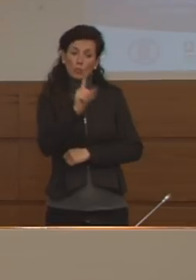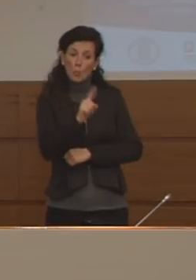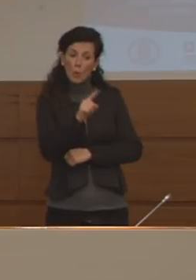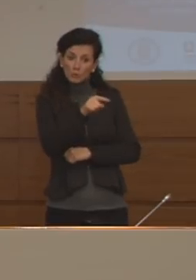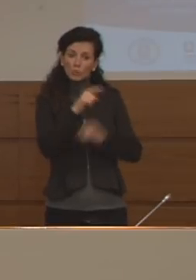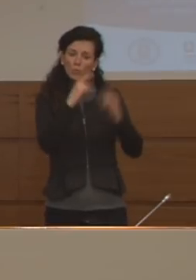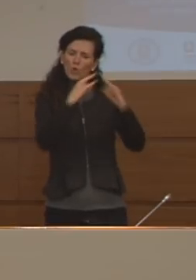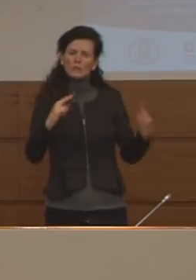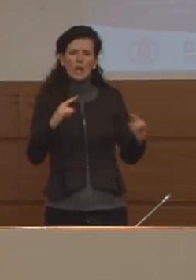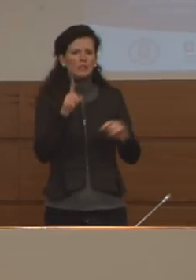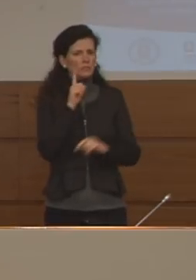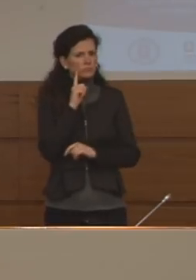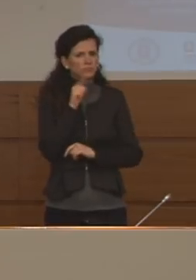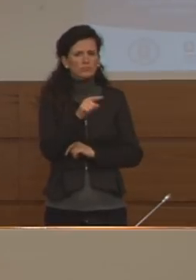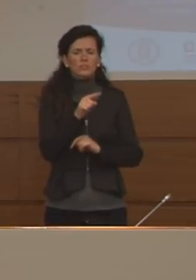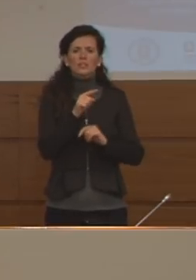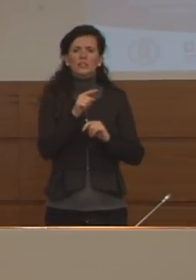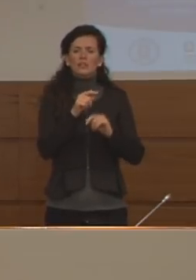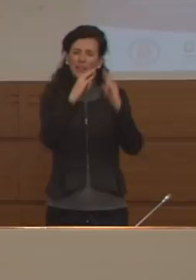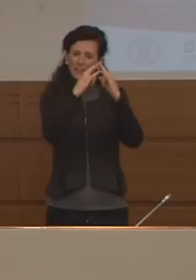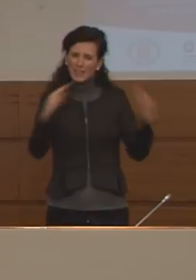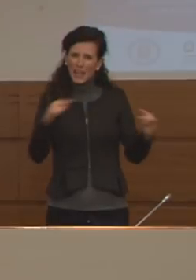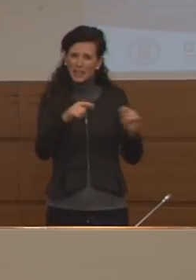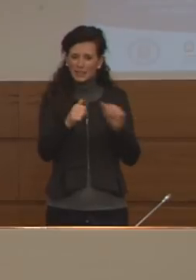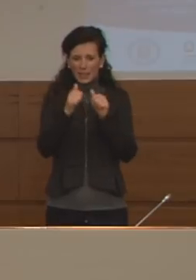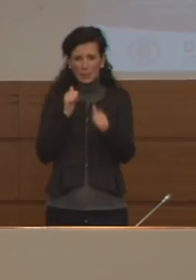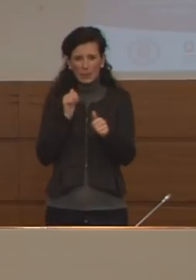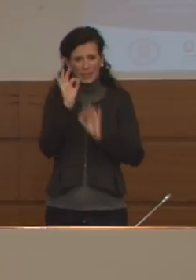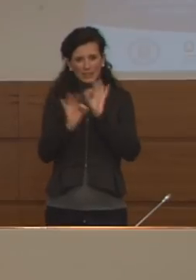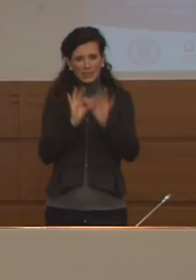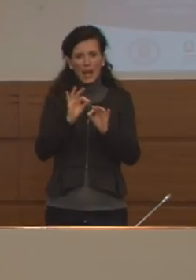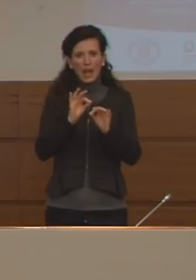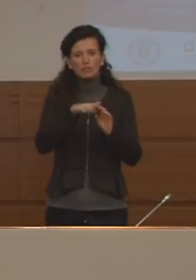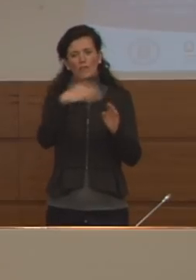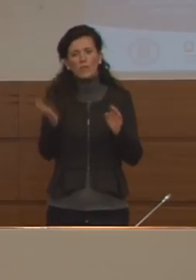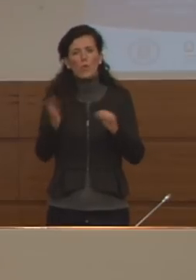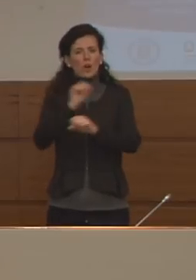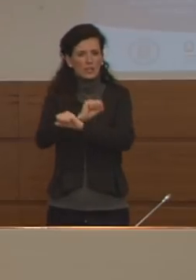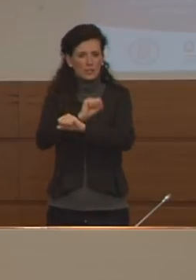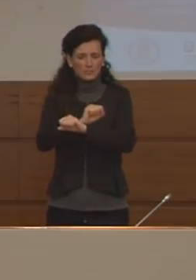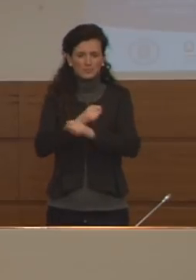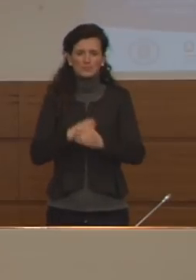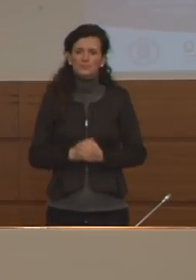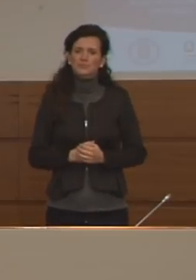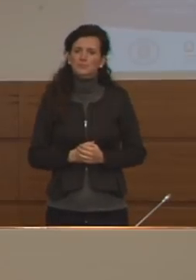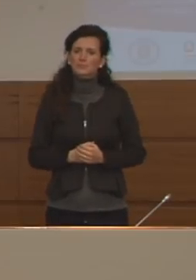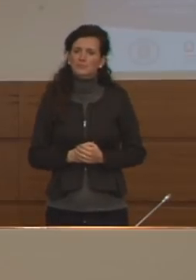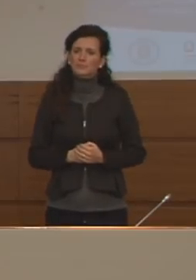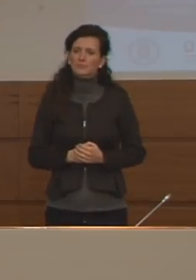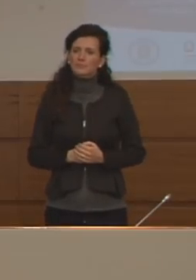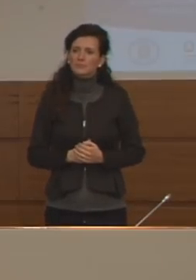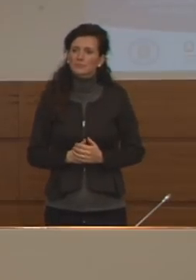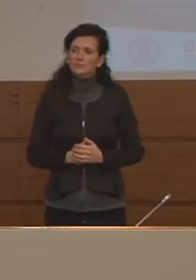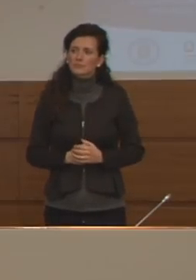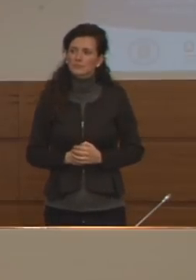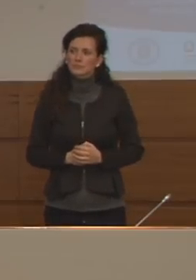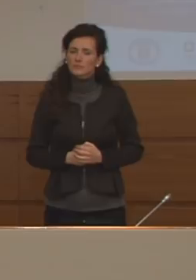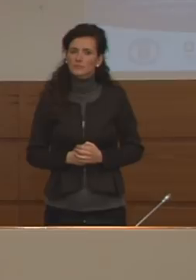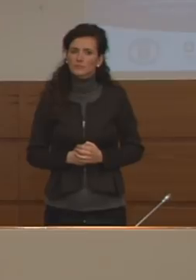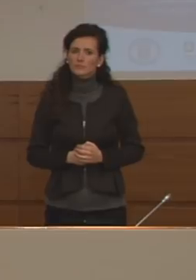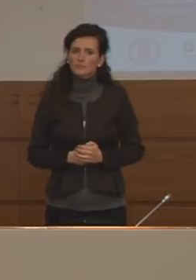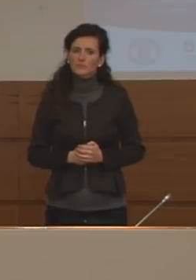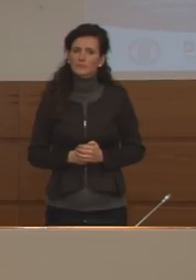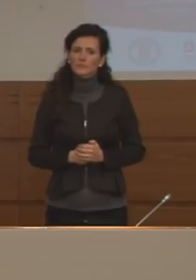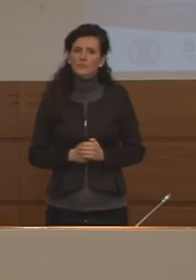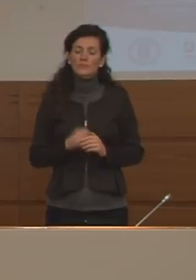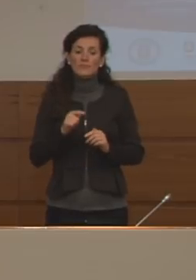tende di pre triage negli istituti penitenziari per quanto riguarda le donazioni